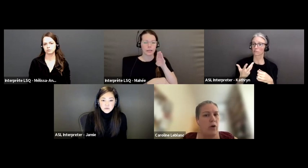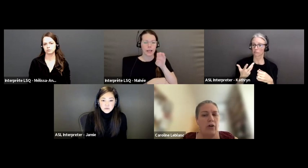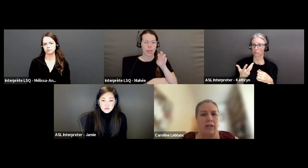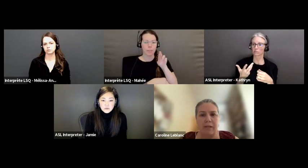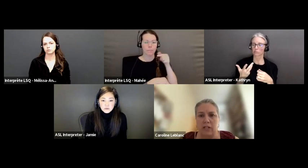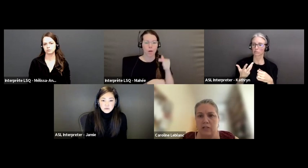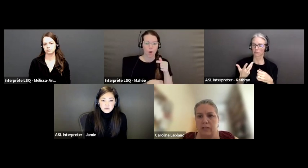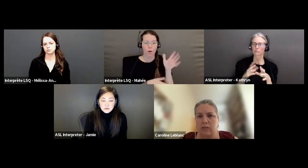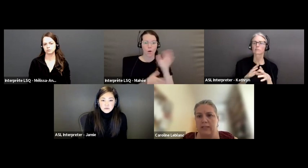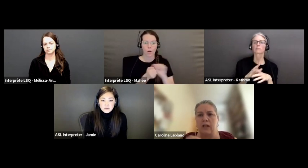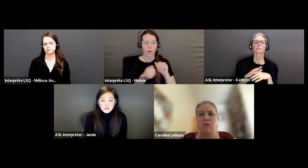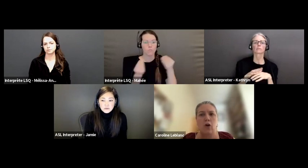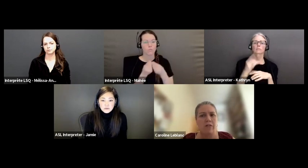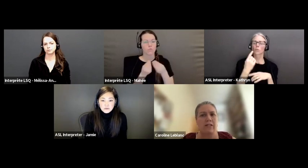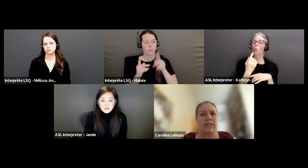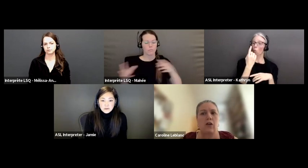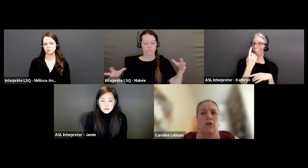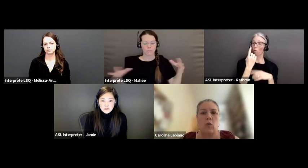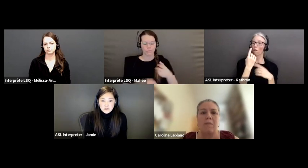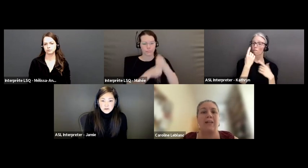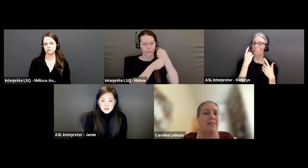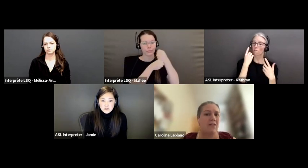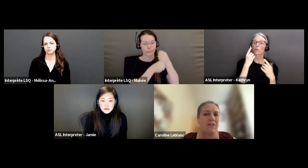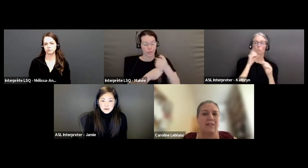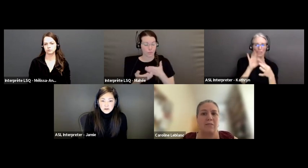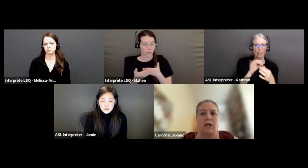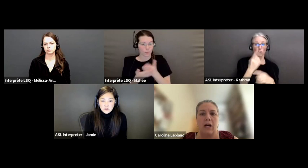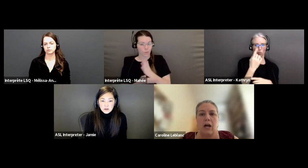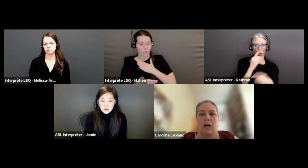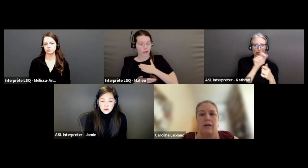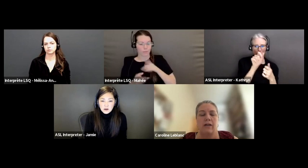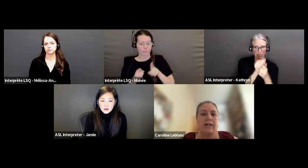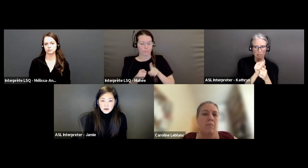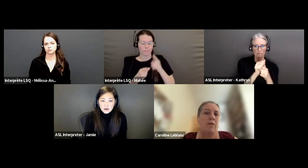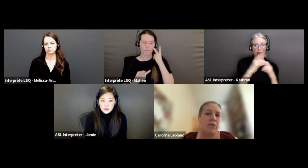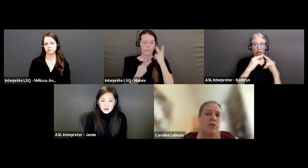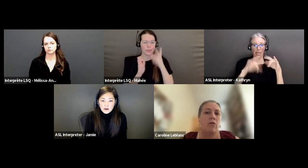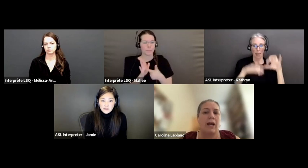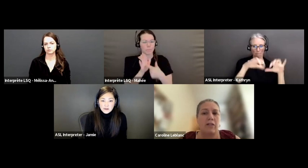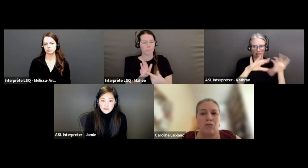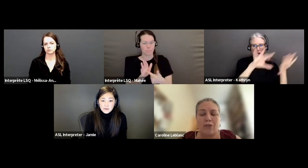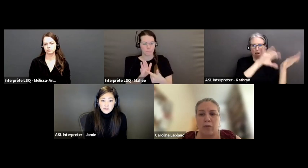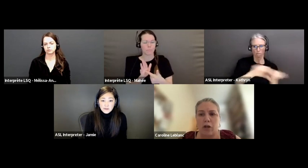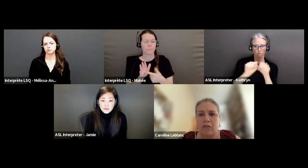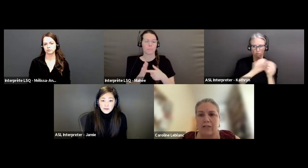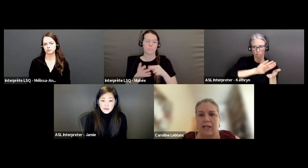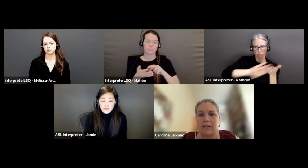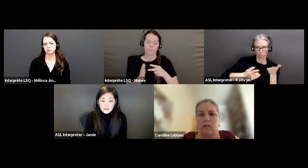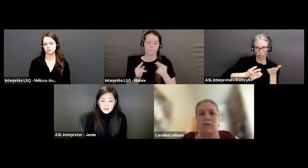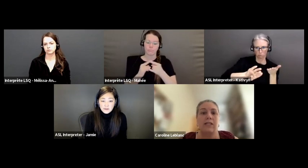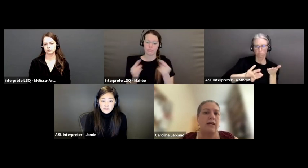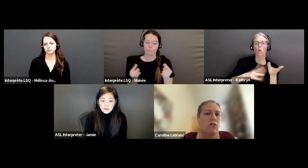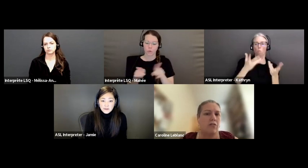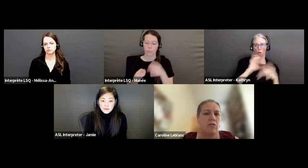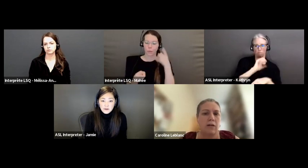plus, les personnes en situation d'itinérance vont revendiquer leurs droits, mais en étant visibles, les campements peuvent donc être une forme de revendication,